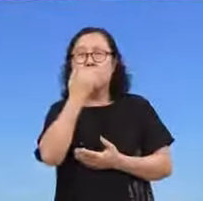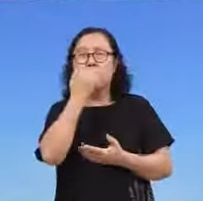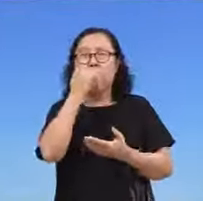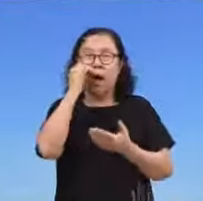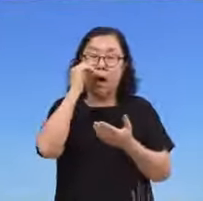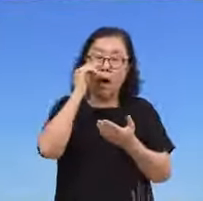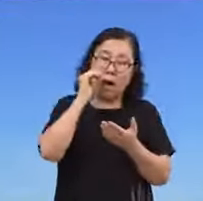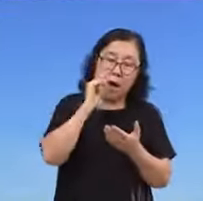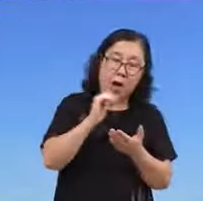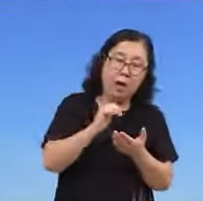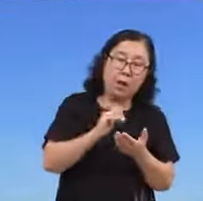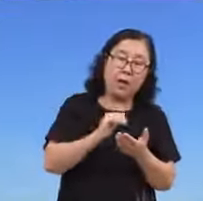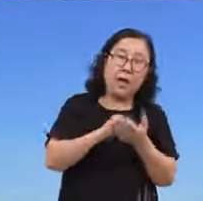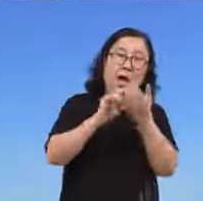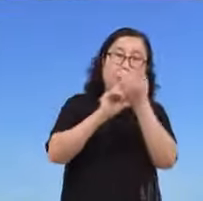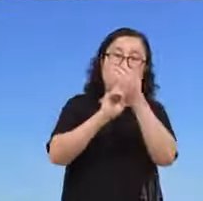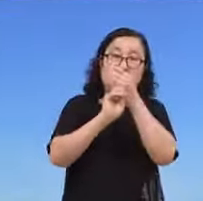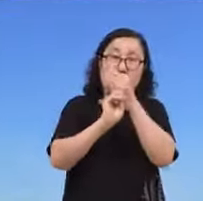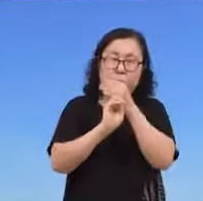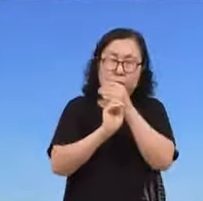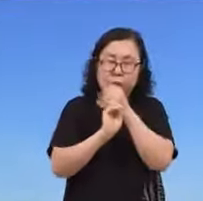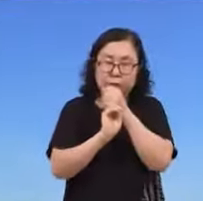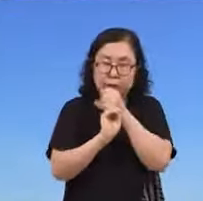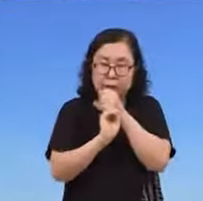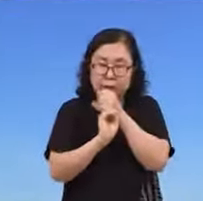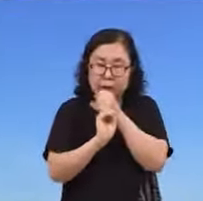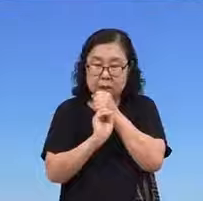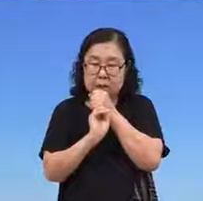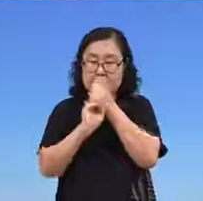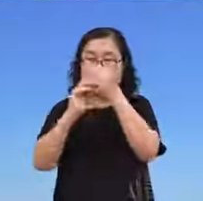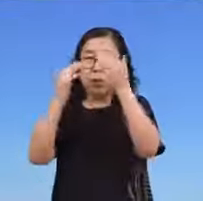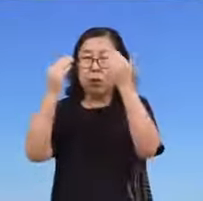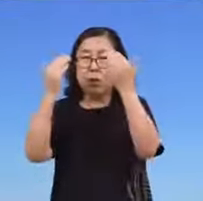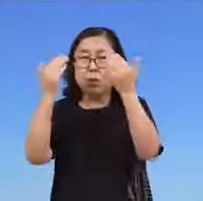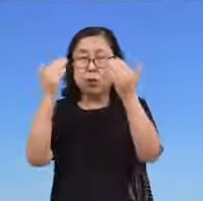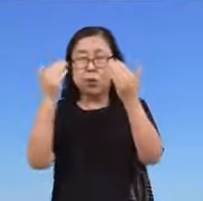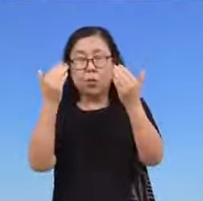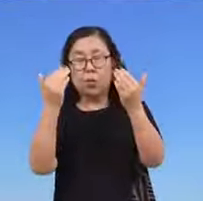큰 바위에 숨기시고